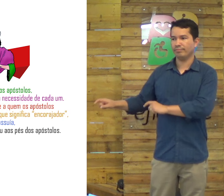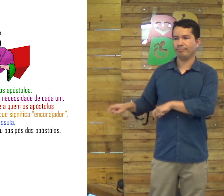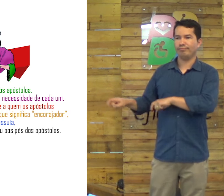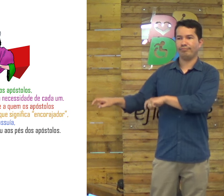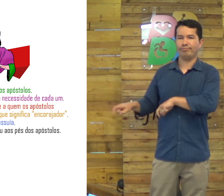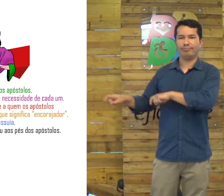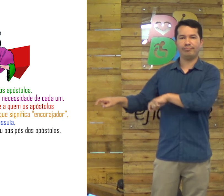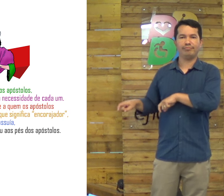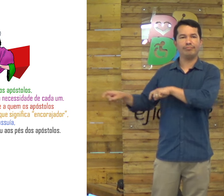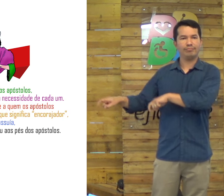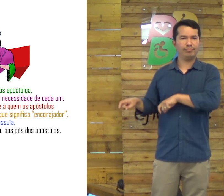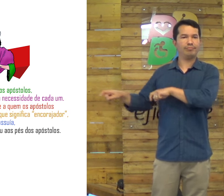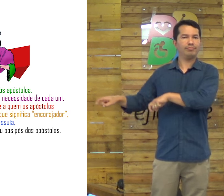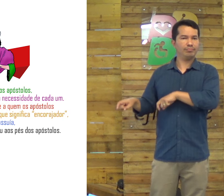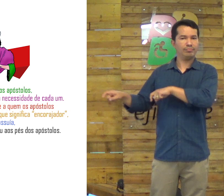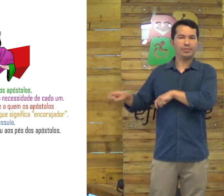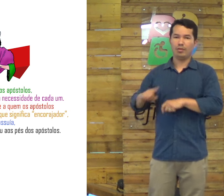Eu canto, né? Aspiterra.